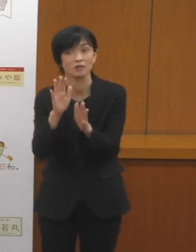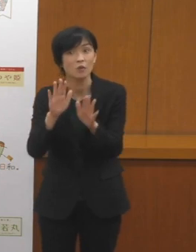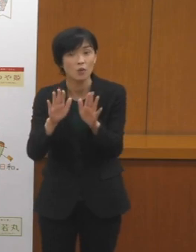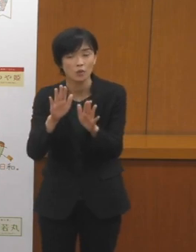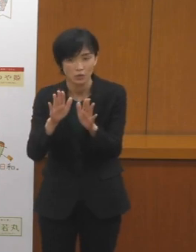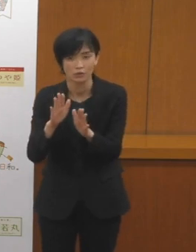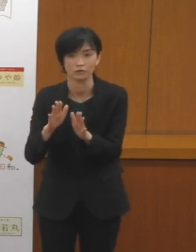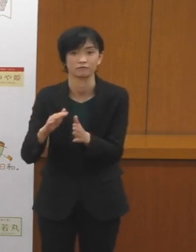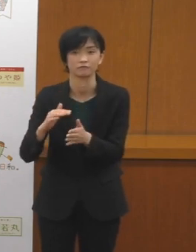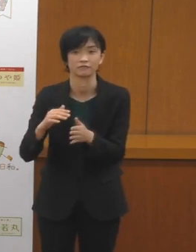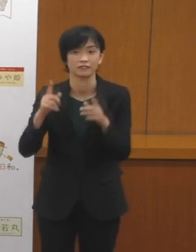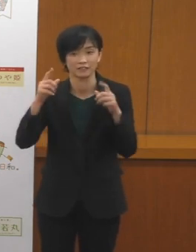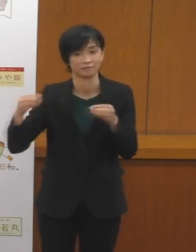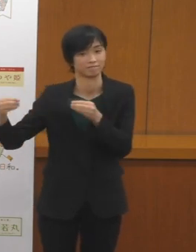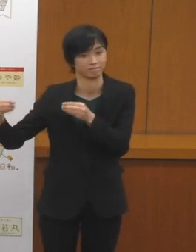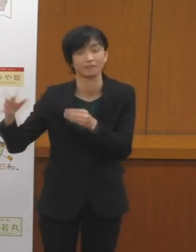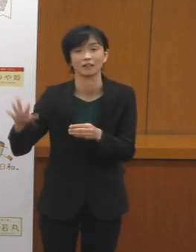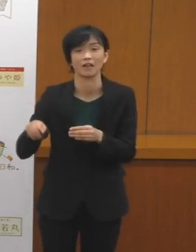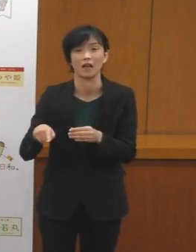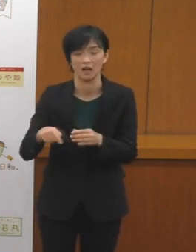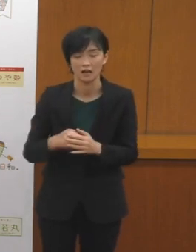いただいたと思いますけれども